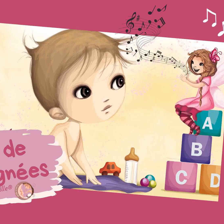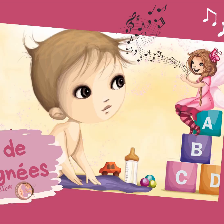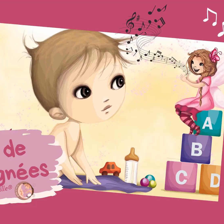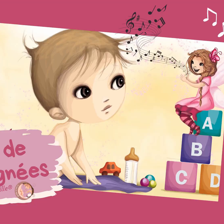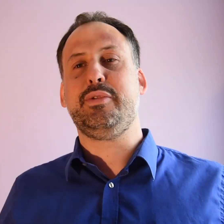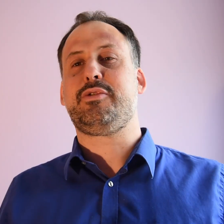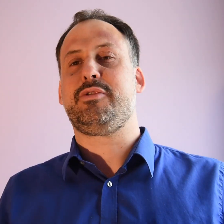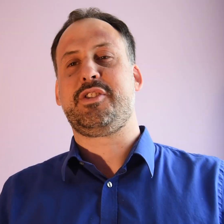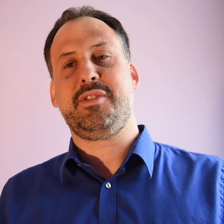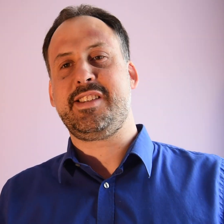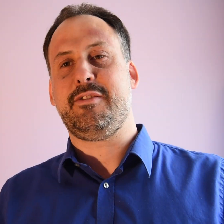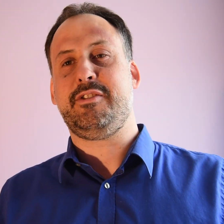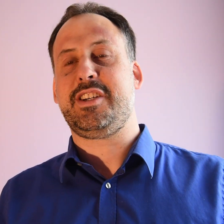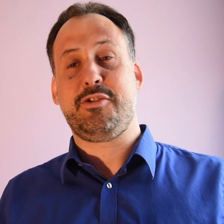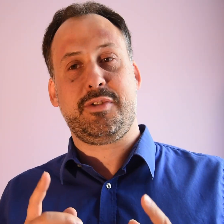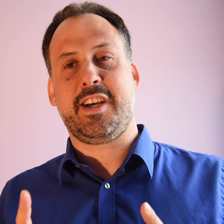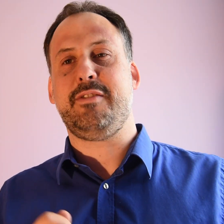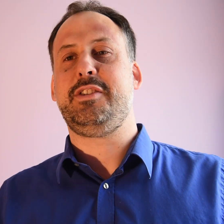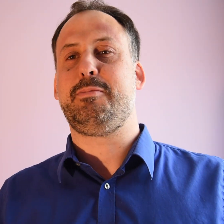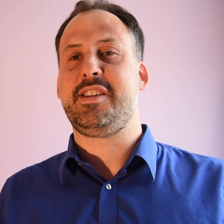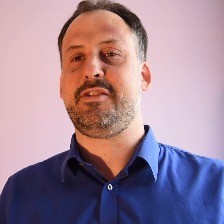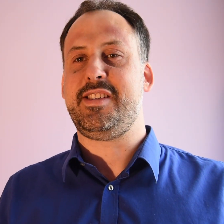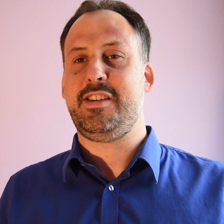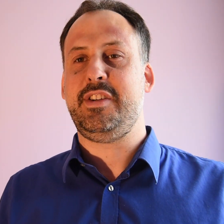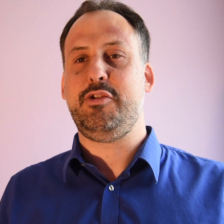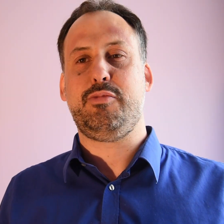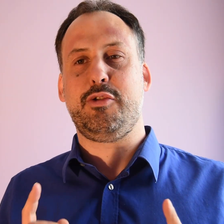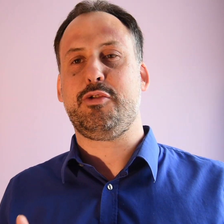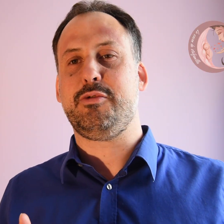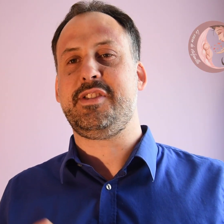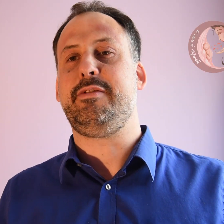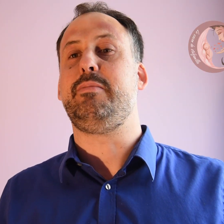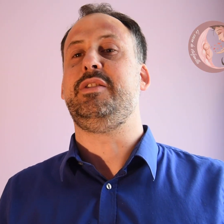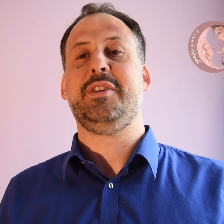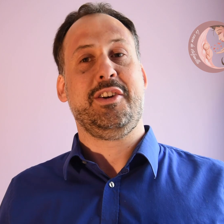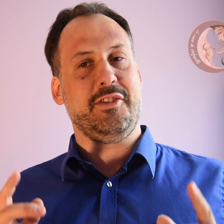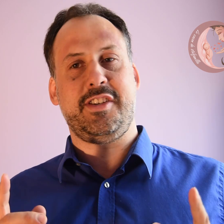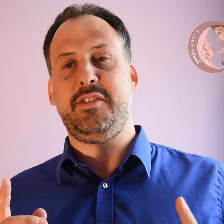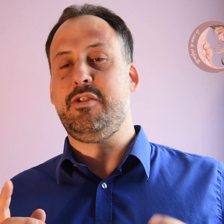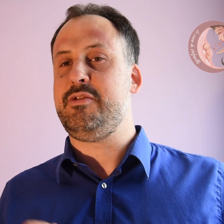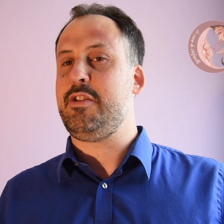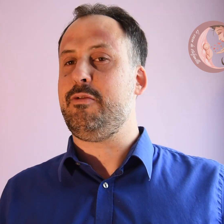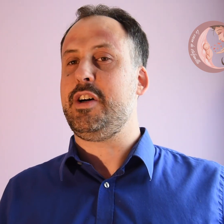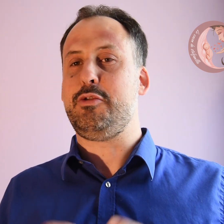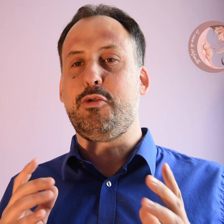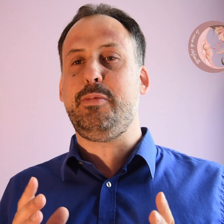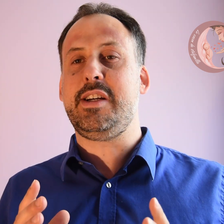bonjour je suis christopher et je suis ravi de présenter cette vidéo pour le cocon de ces familles dans cette vidéo nous allons voir une compilation